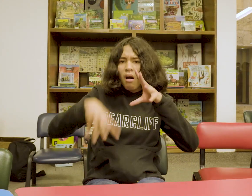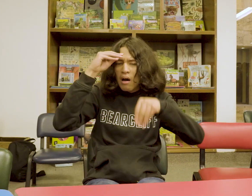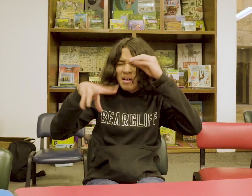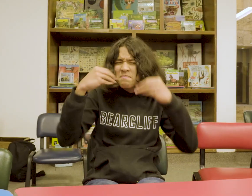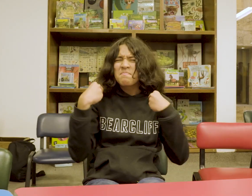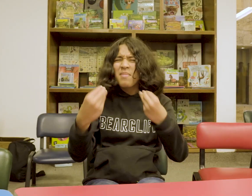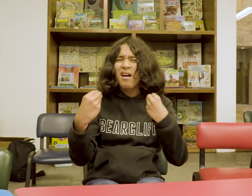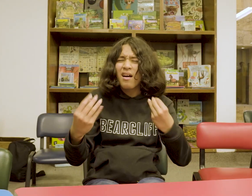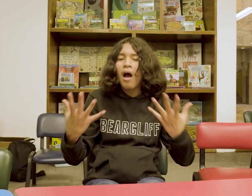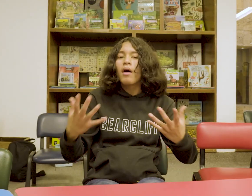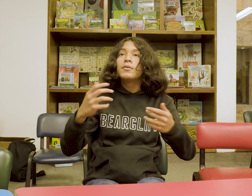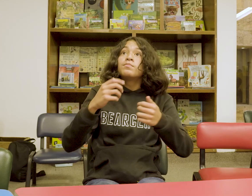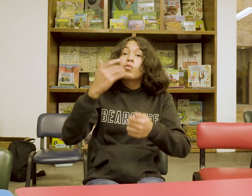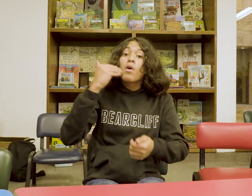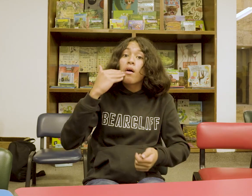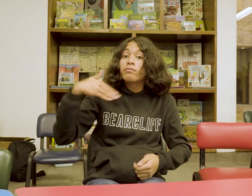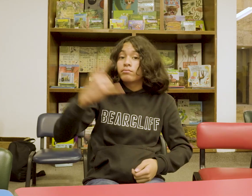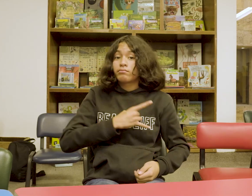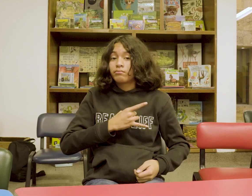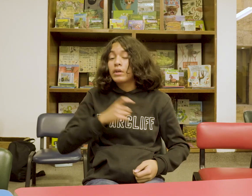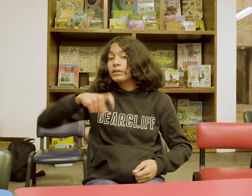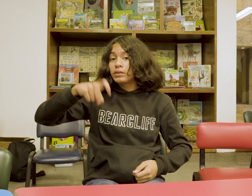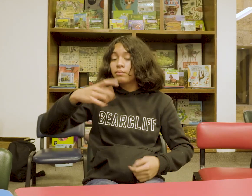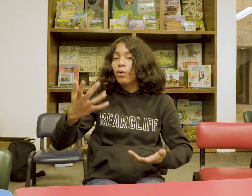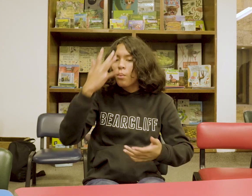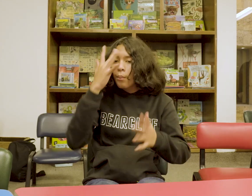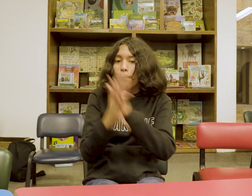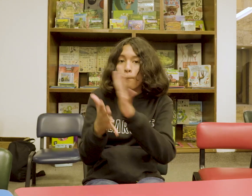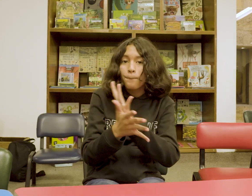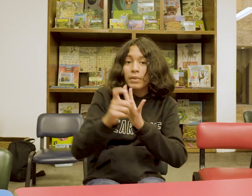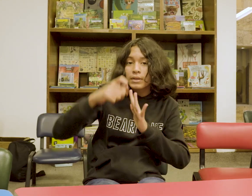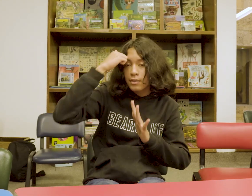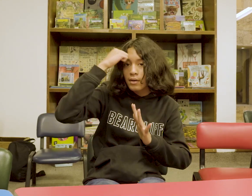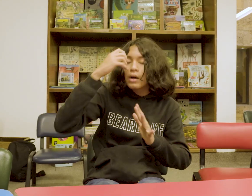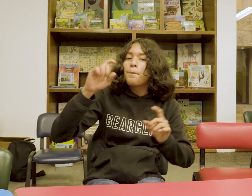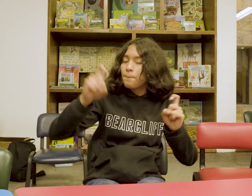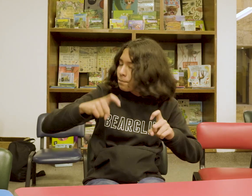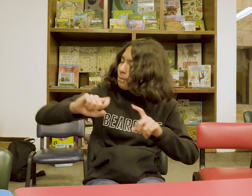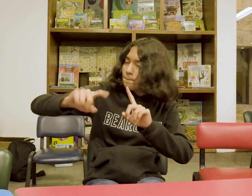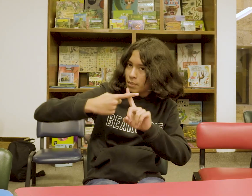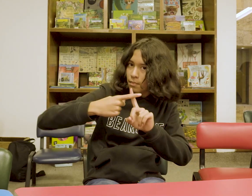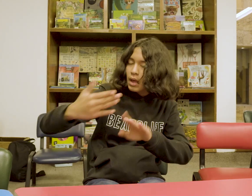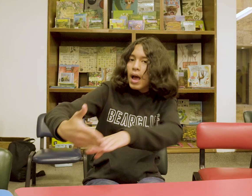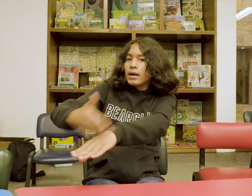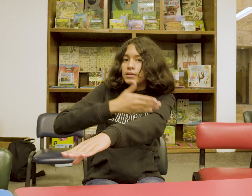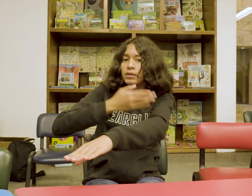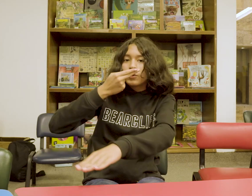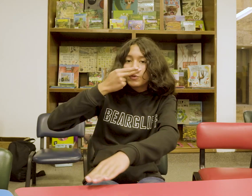Venir a este espacio me ha ayudado a aprender muchas cosas, porque es posible que cuando yo vaya a la universidad, que yo quiero ser